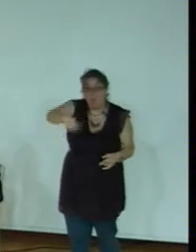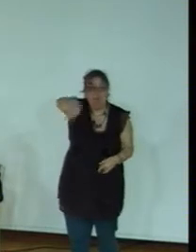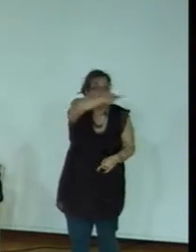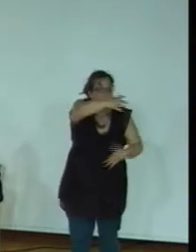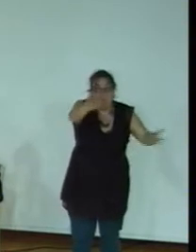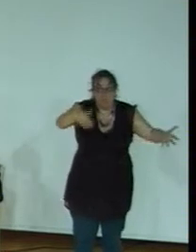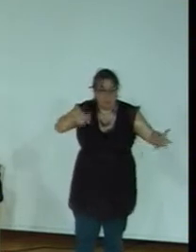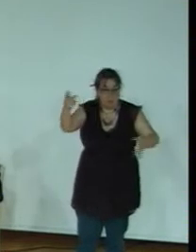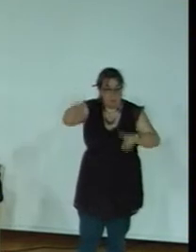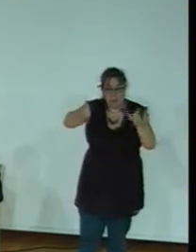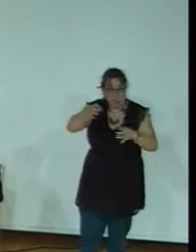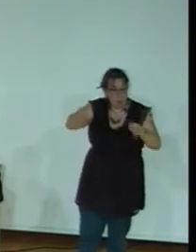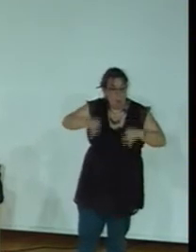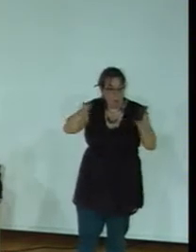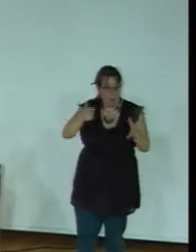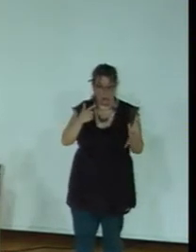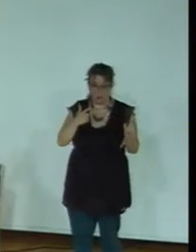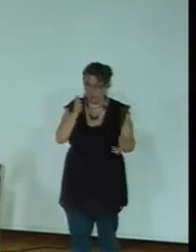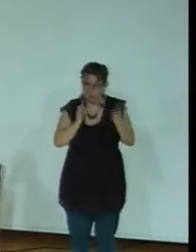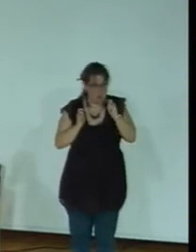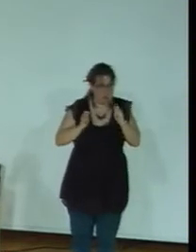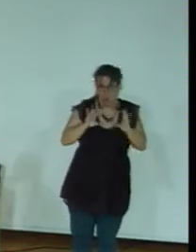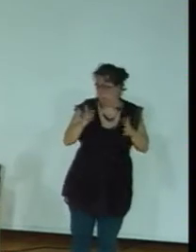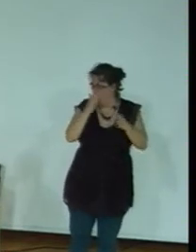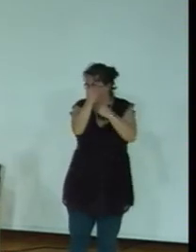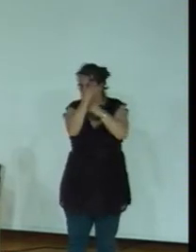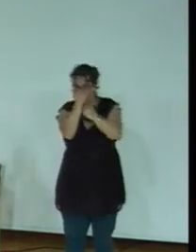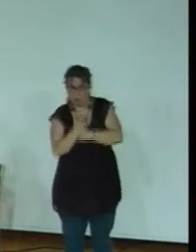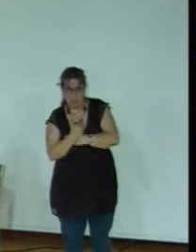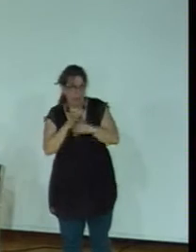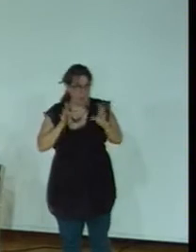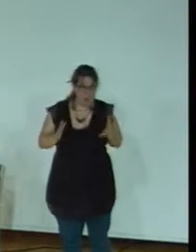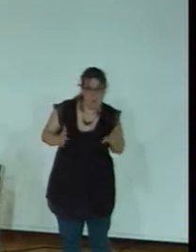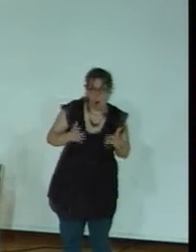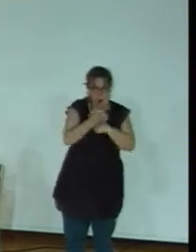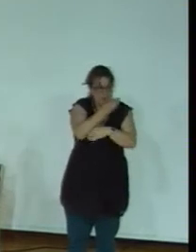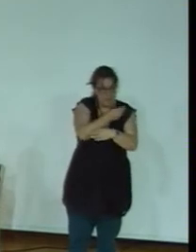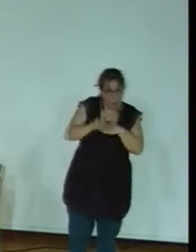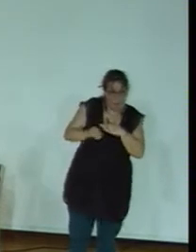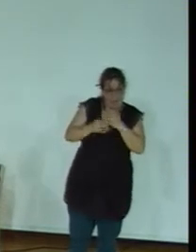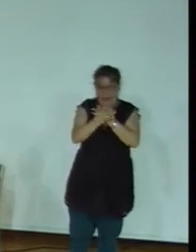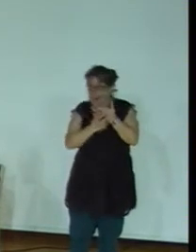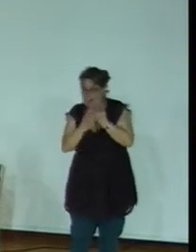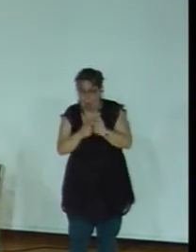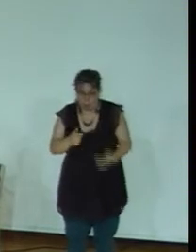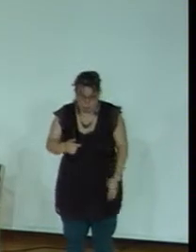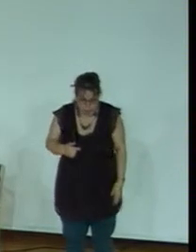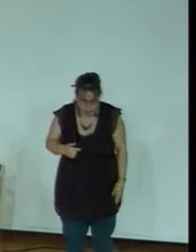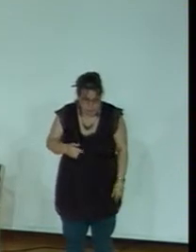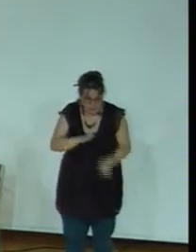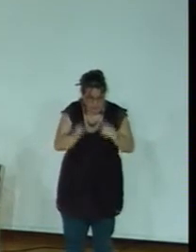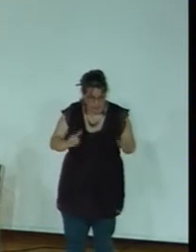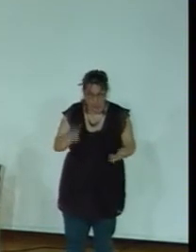particulières de protection, d'autant plus que ces mesures de protection sont souvent diabolisées. On parle d'un dark web dans lequel